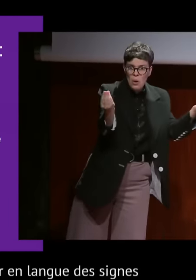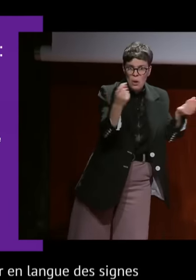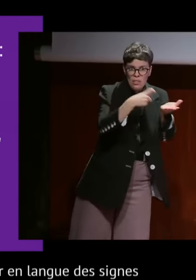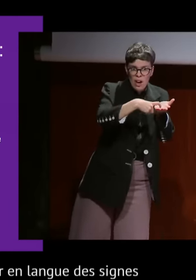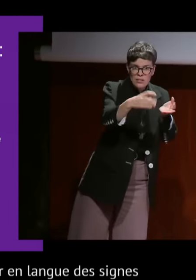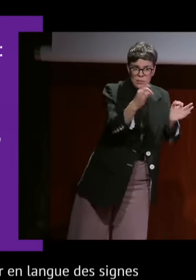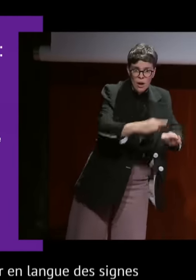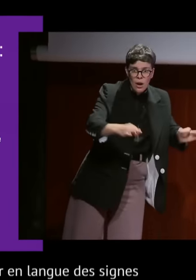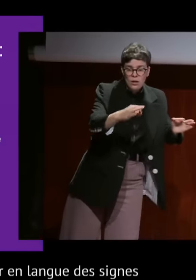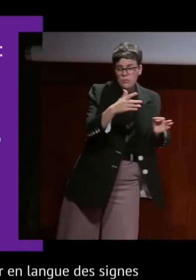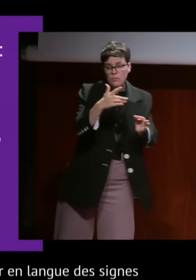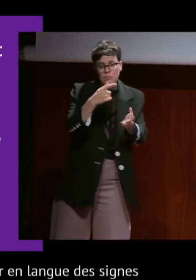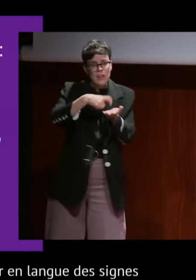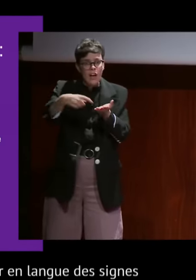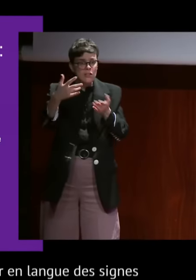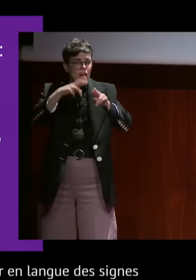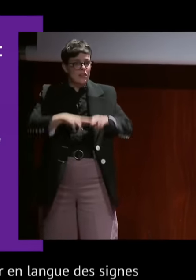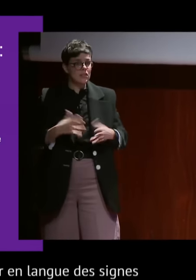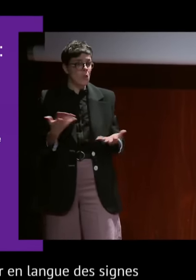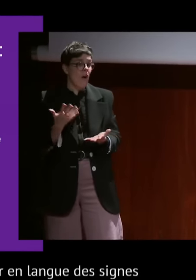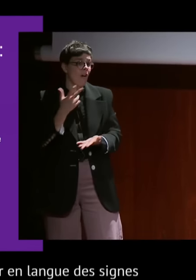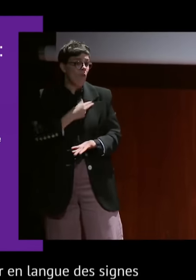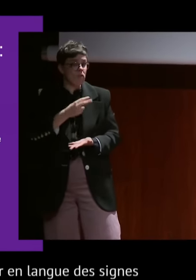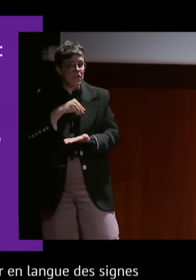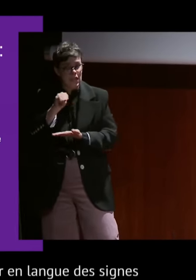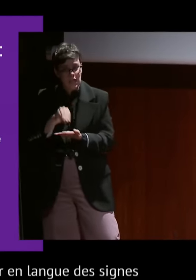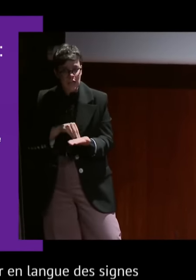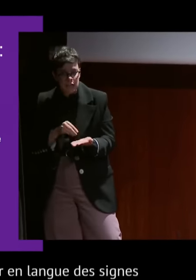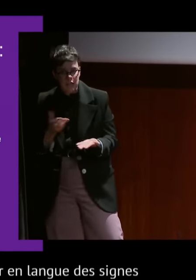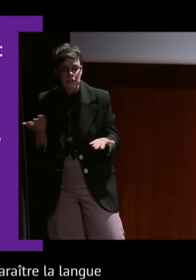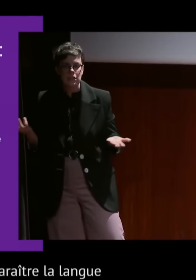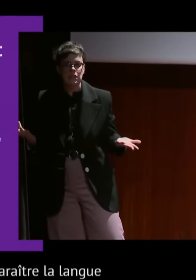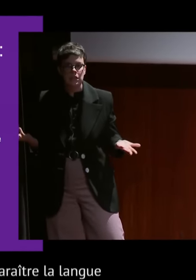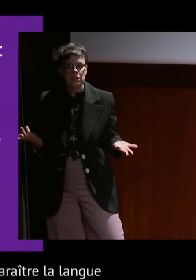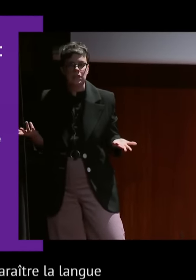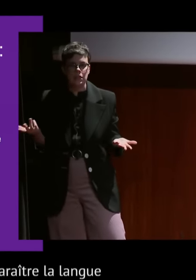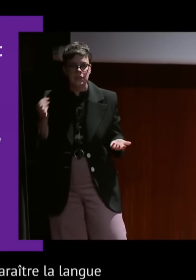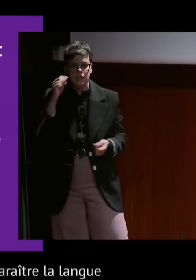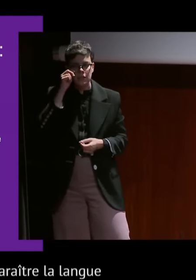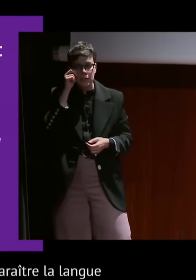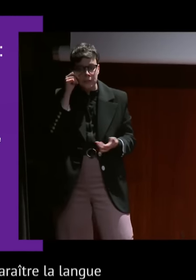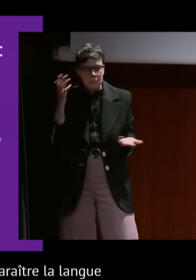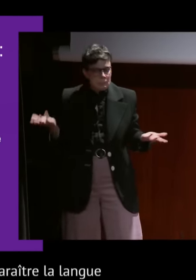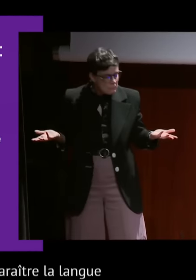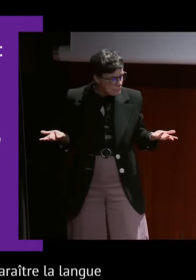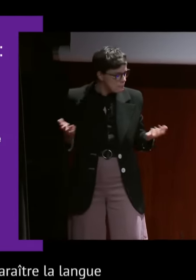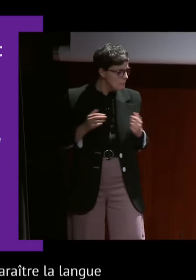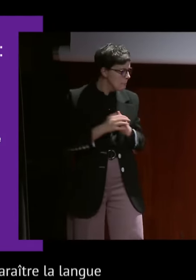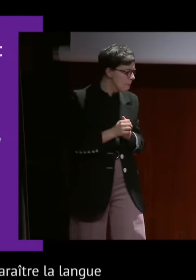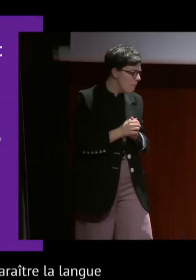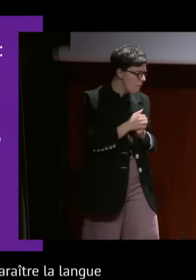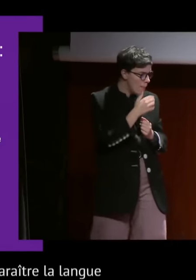voir ce qu'elle a produit en langue des signes. Et ça n'existe pas. Ce qui reste, c'est le français écrit.